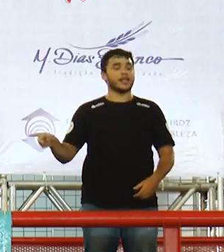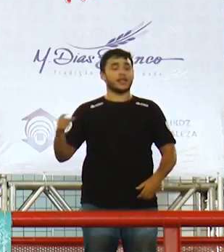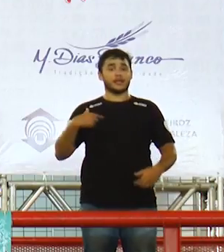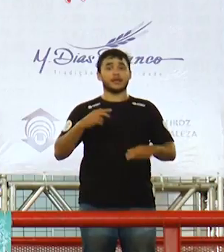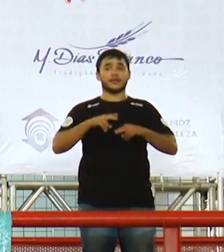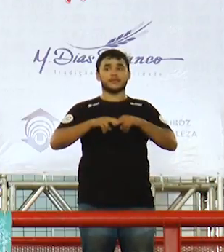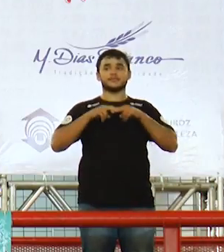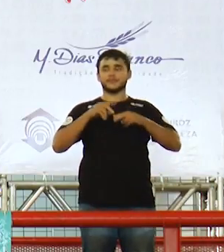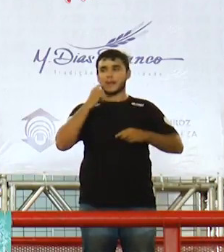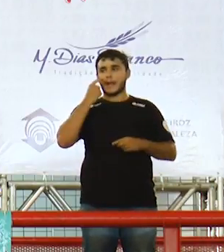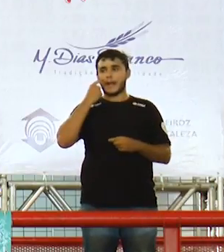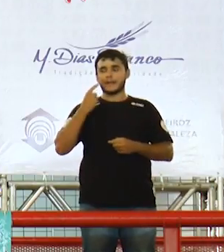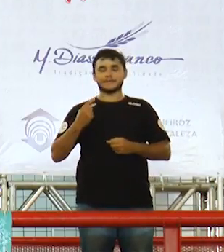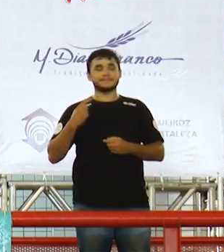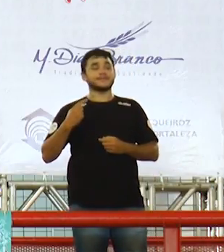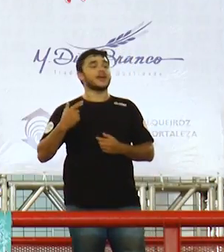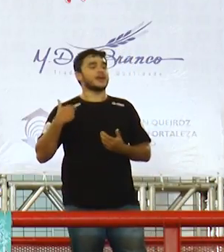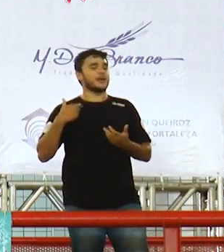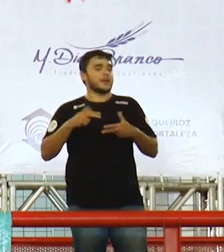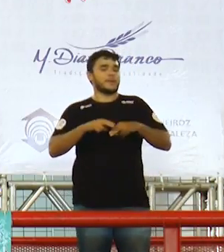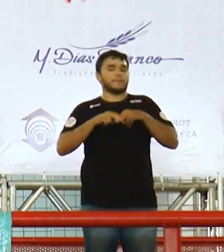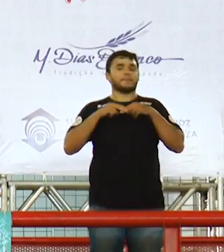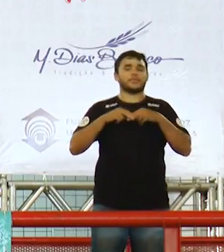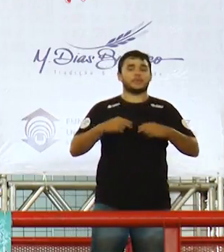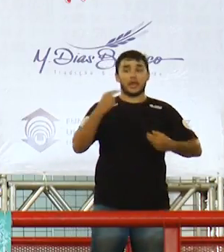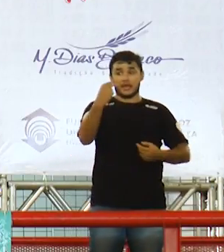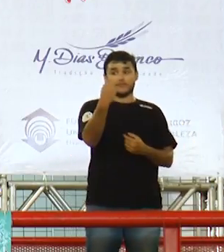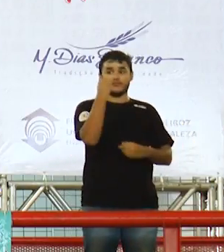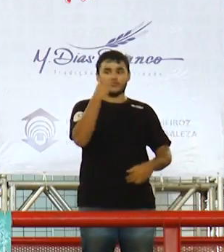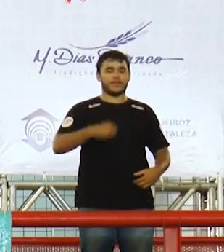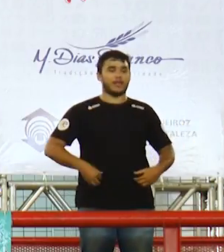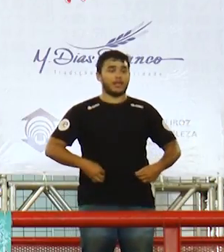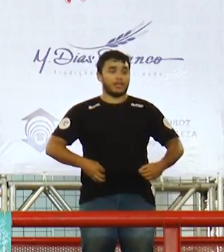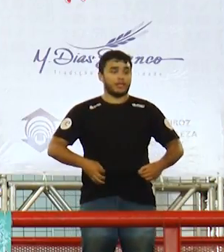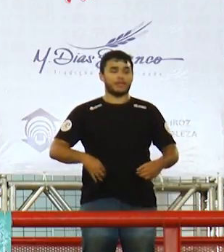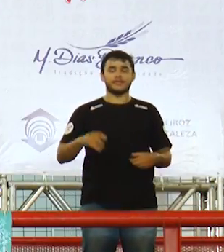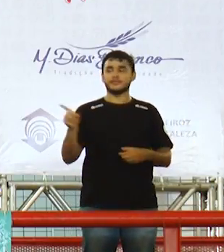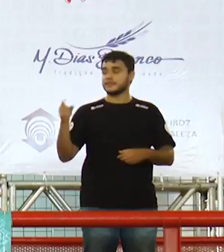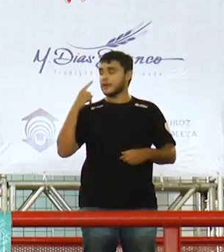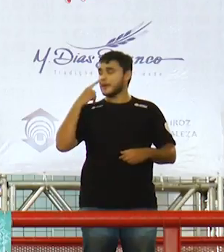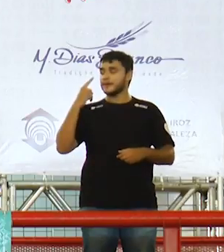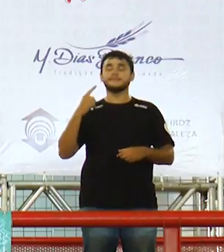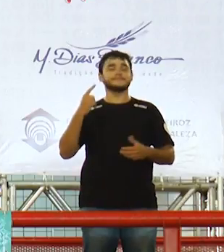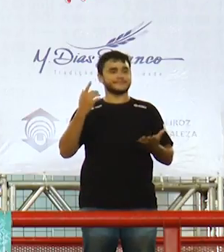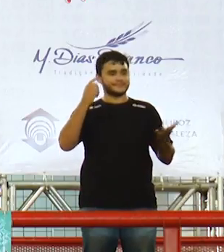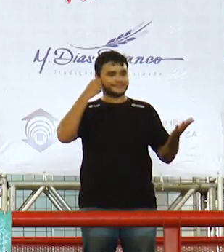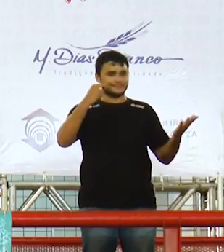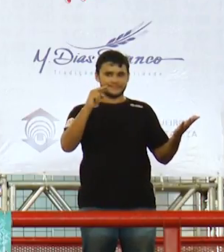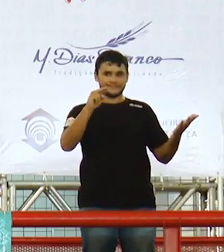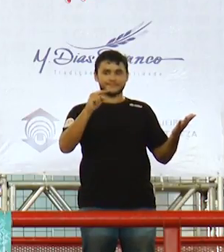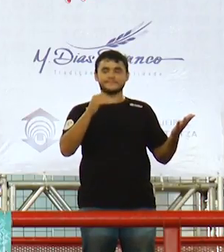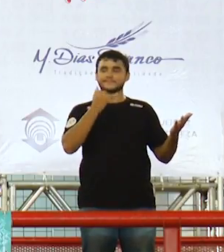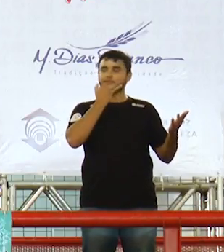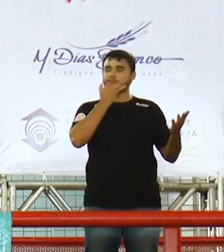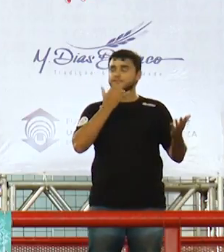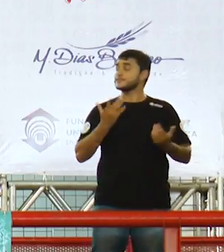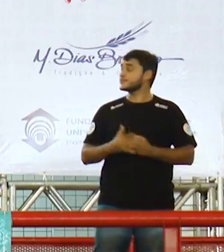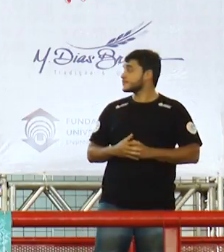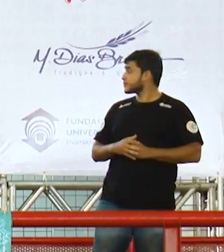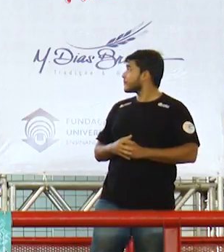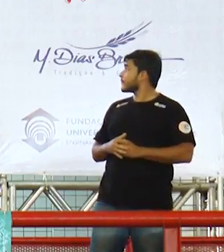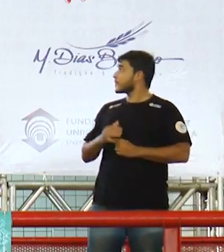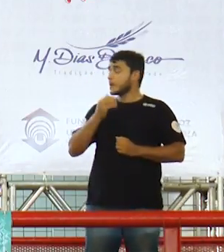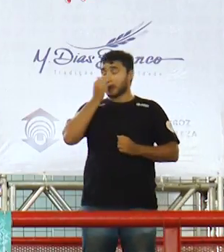uma frescurinha que vem assim de baixo para cima, está dando uma levantada, de vez em quando eu vou fazer assim para não... Mas enfim, vamos começar